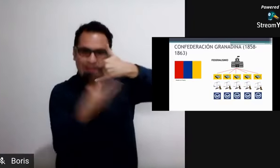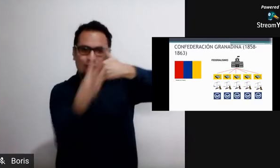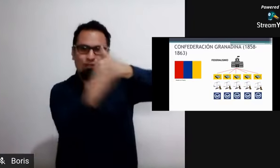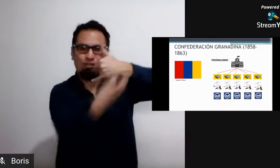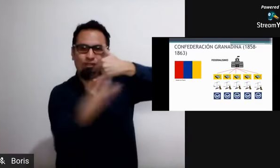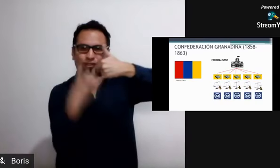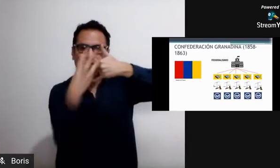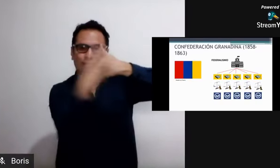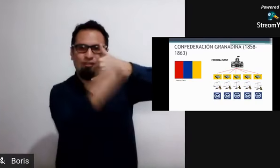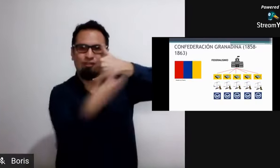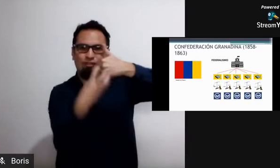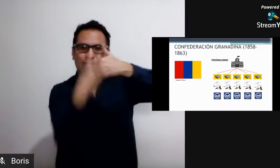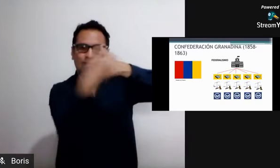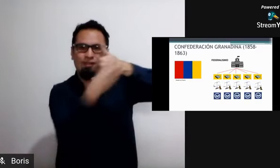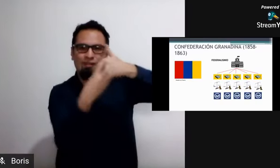Ya posteriormente entonces